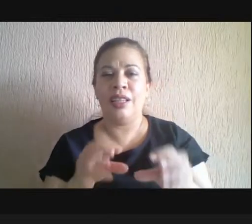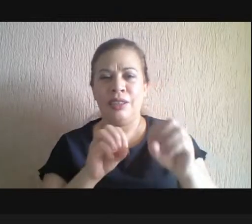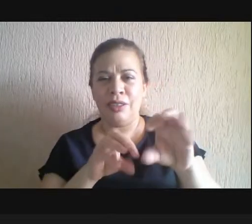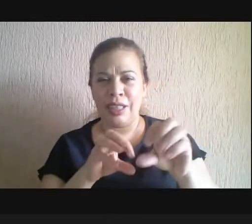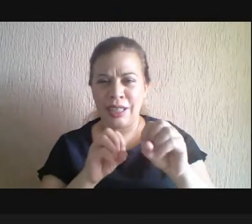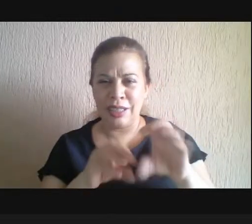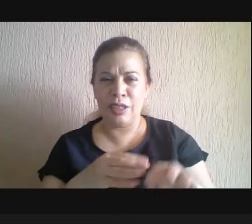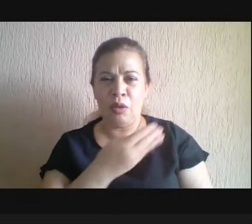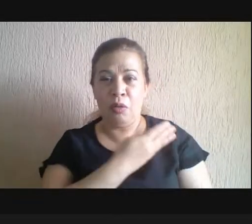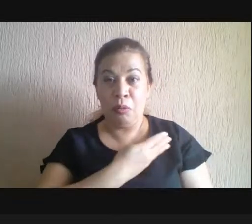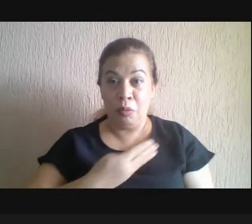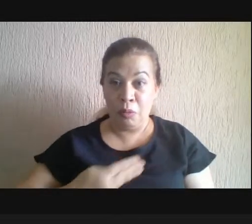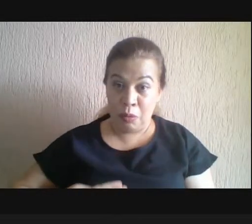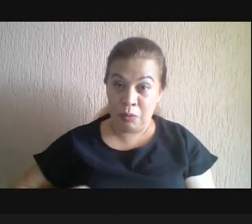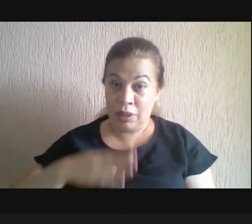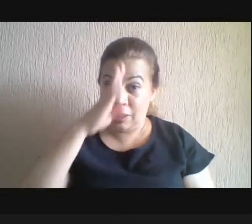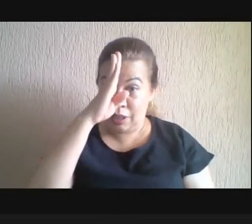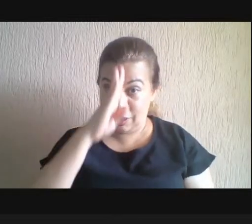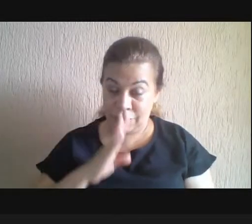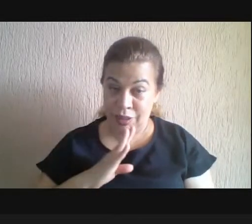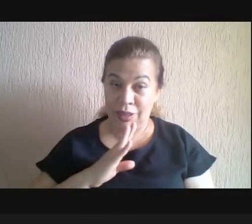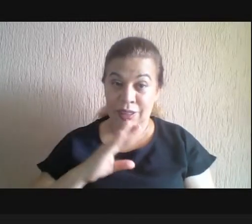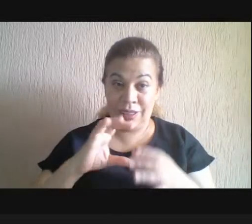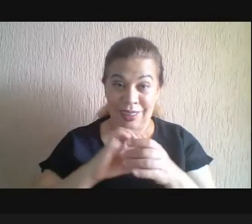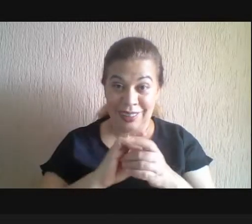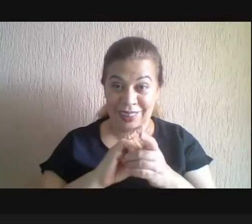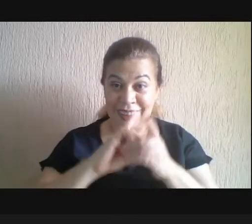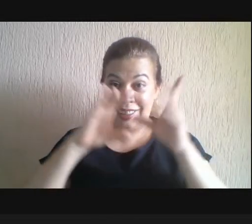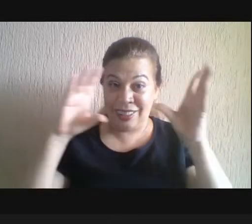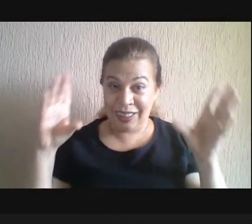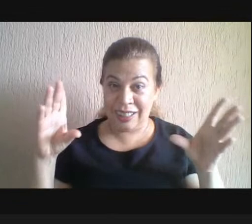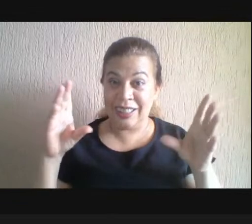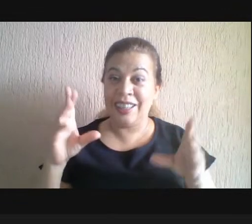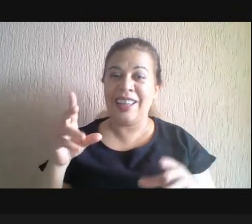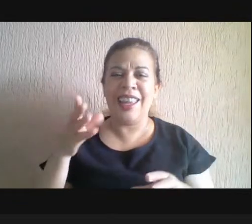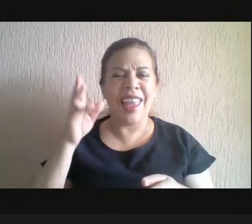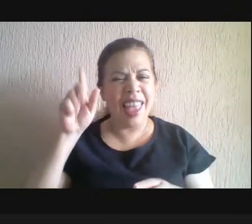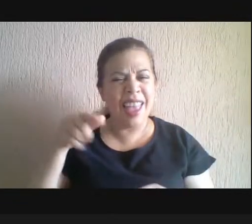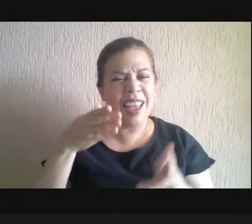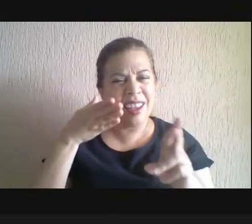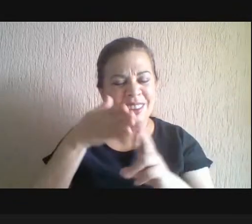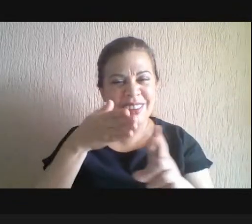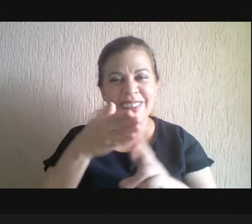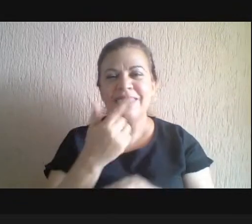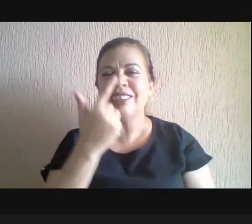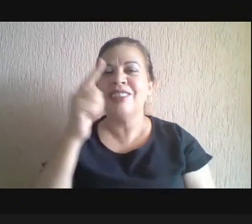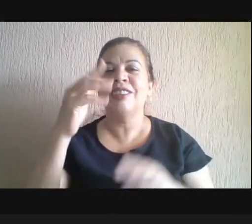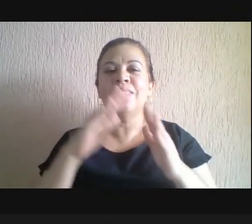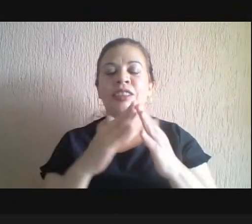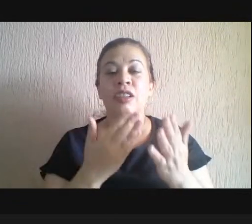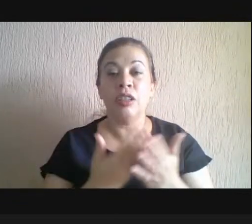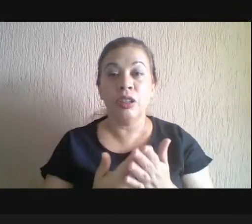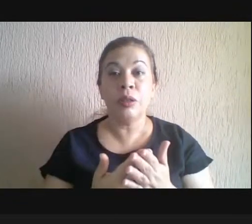gratuita, que sirva de referência a outras escolas públicas, especialmente no ensino médio.